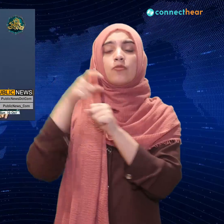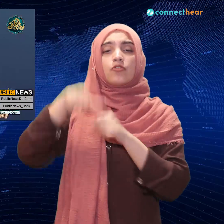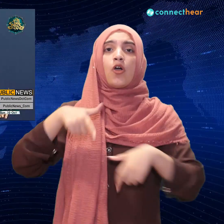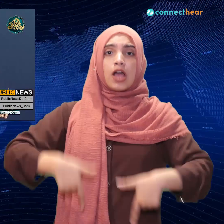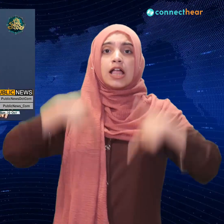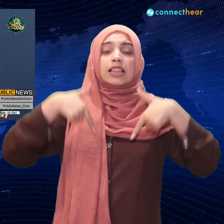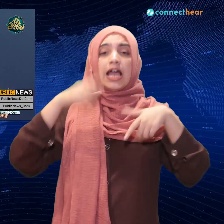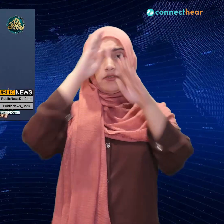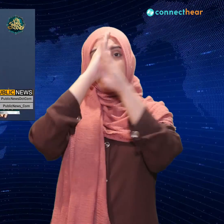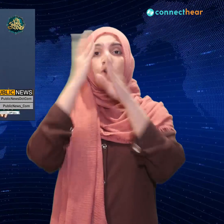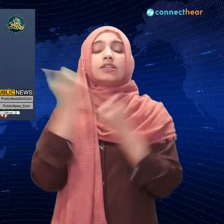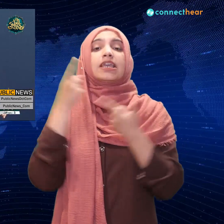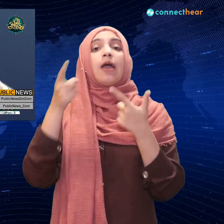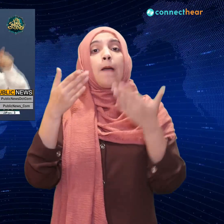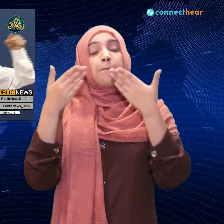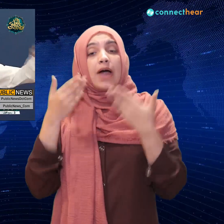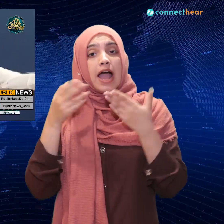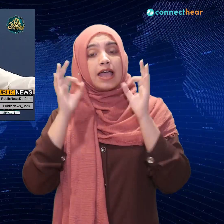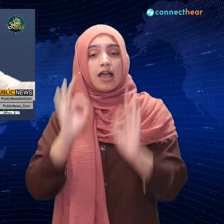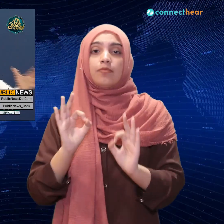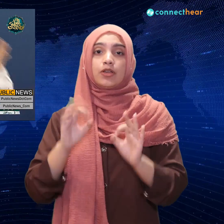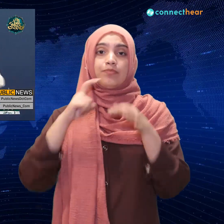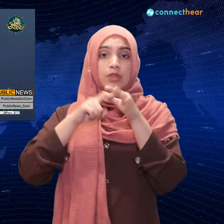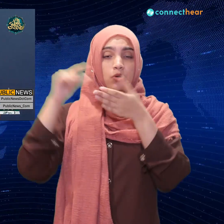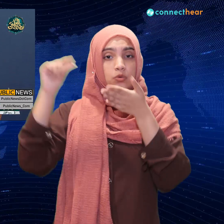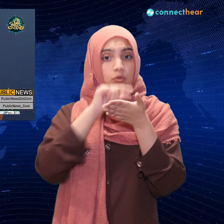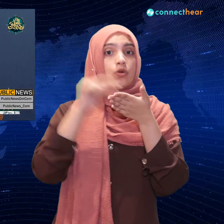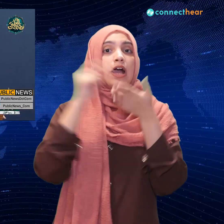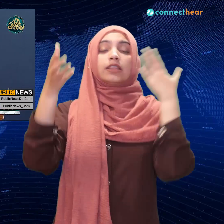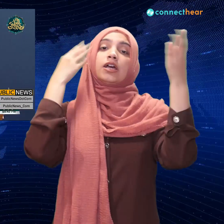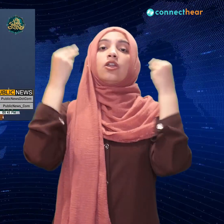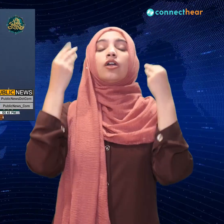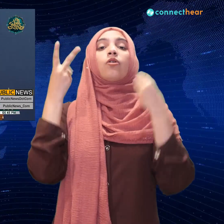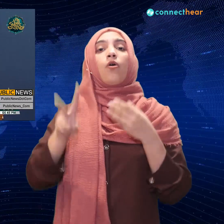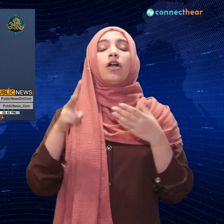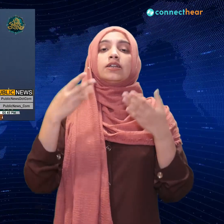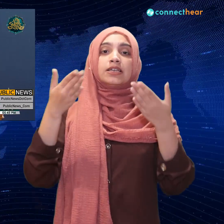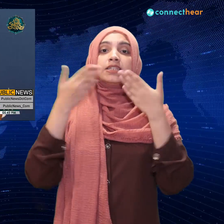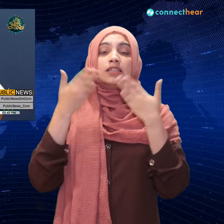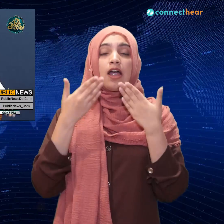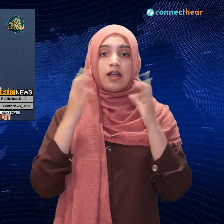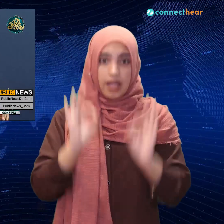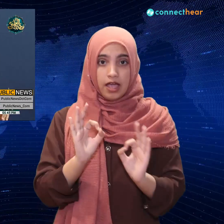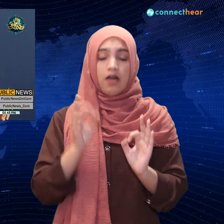زندگی اس کے اوپر بھی پورا تجزیہ قرآن کے اوپر بھی تھا، اور پھر وہ سائنٹسٹ بھی تھے.